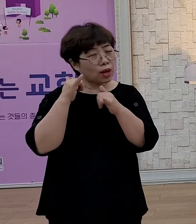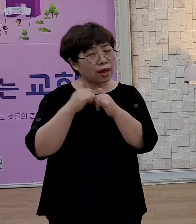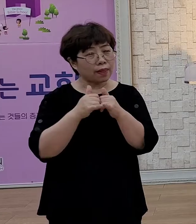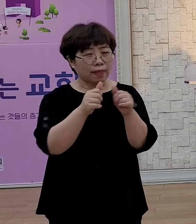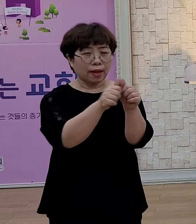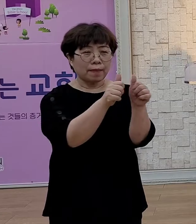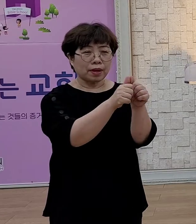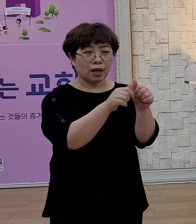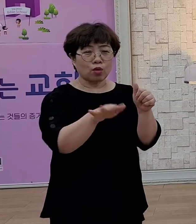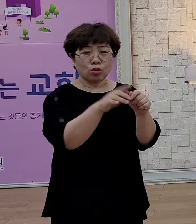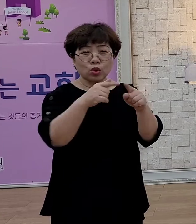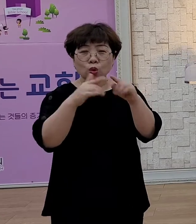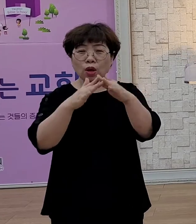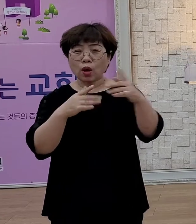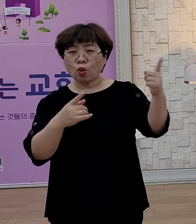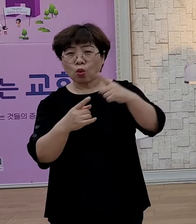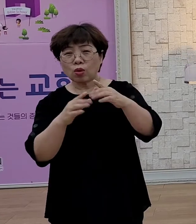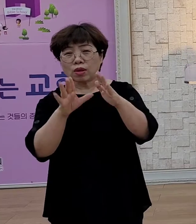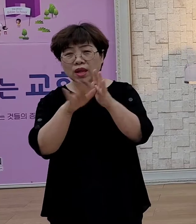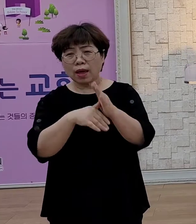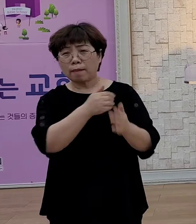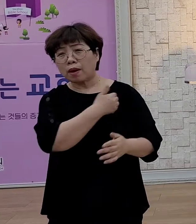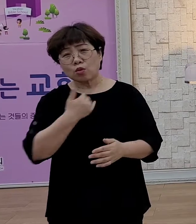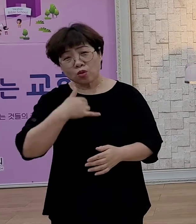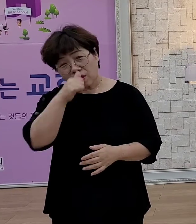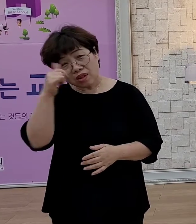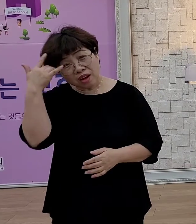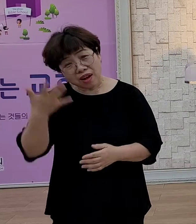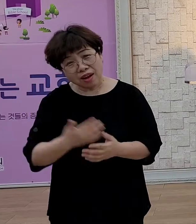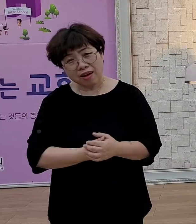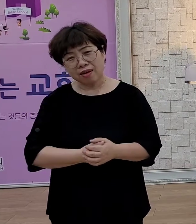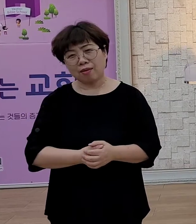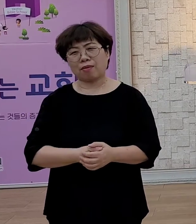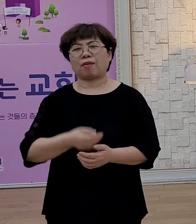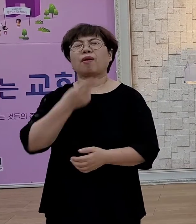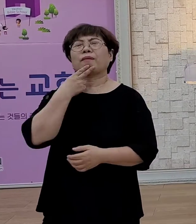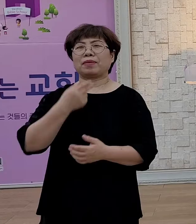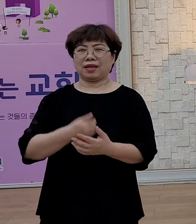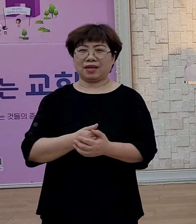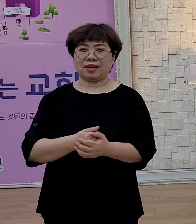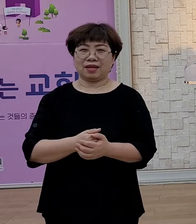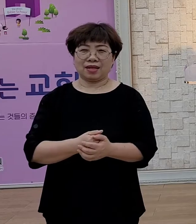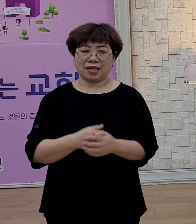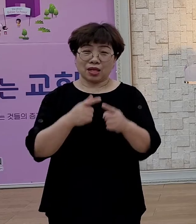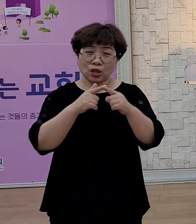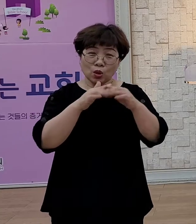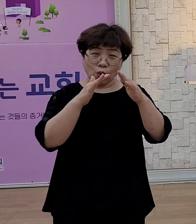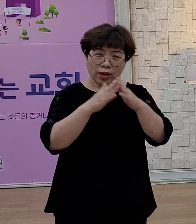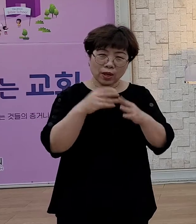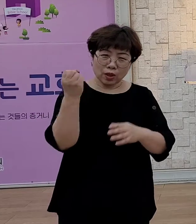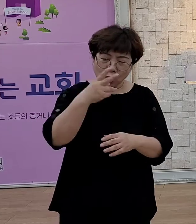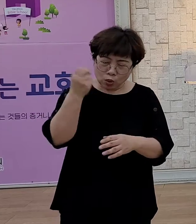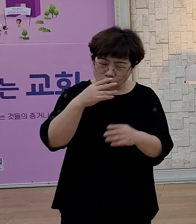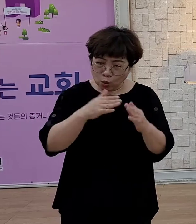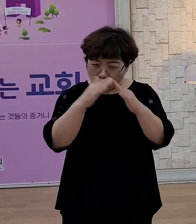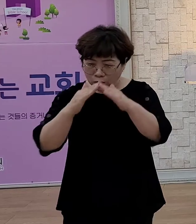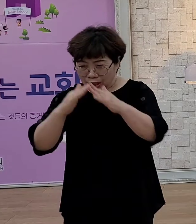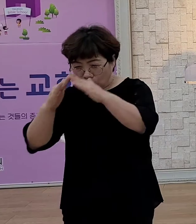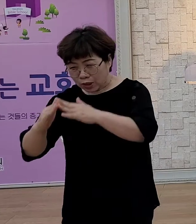못해요. 이걸 아셔. 여러분 근데 참 놀라운 거는 교회를 자주 옮겨 다니는